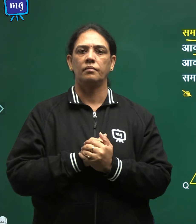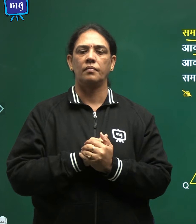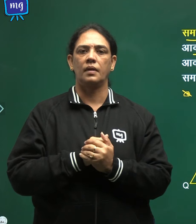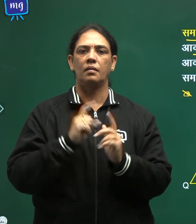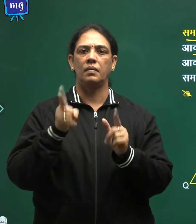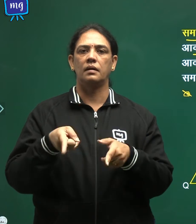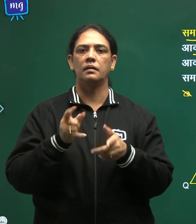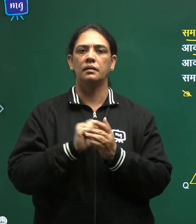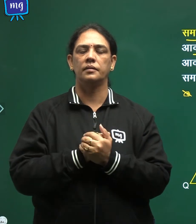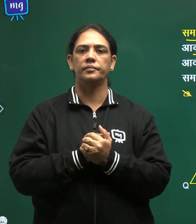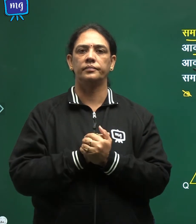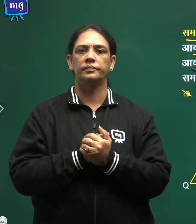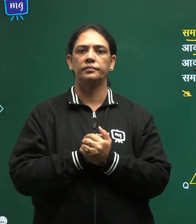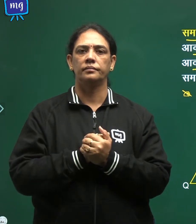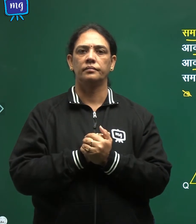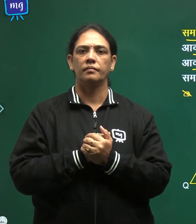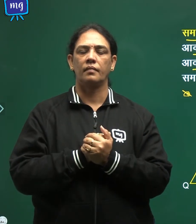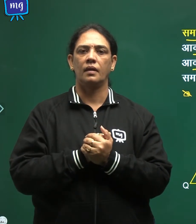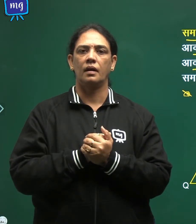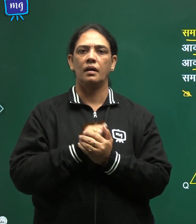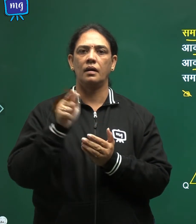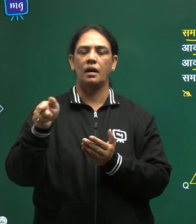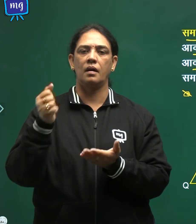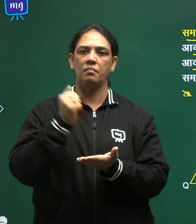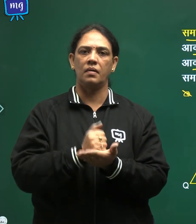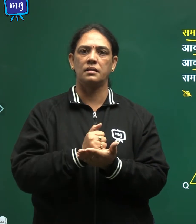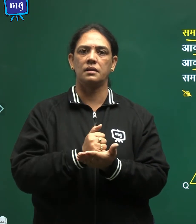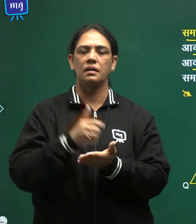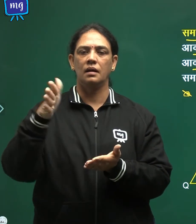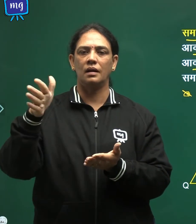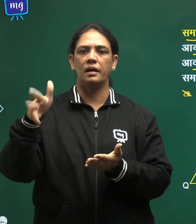परंतु यह आवश्यक नहीं है